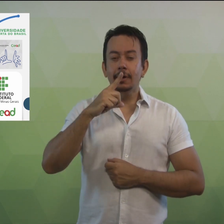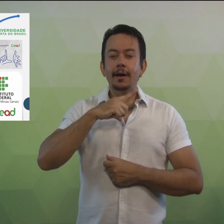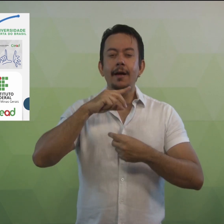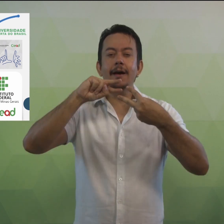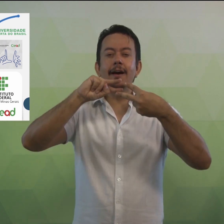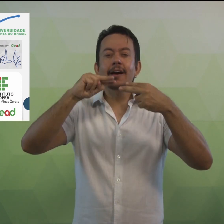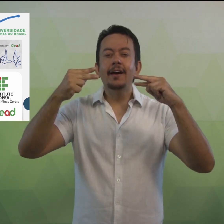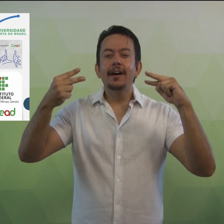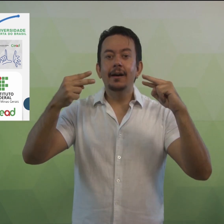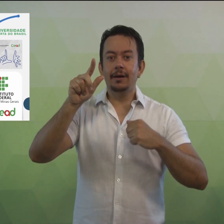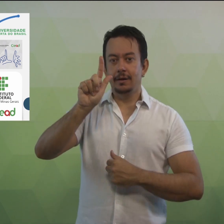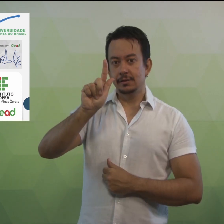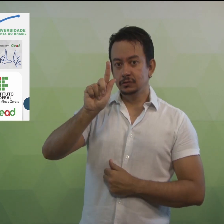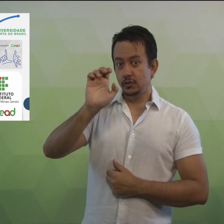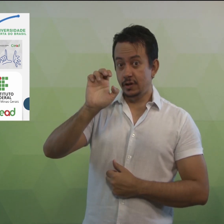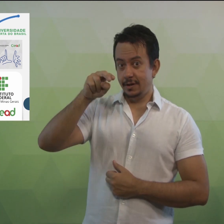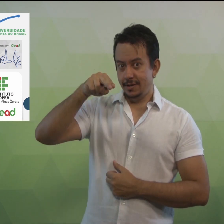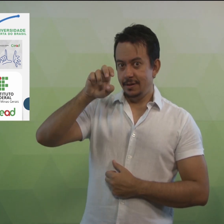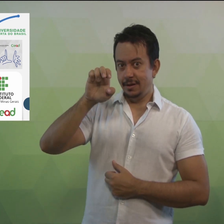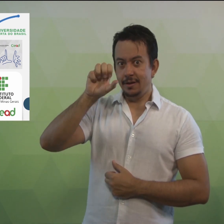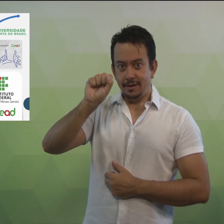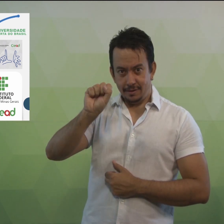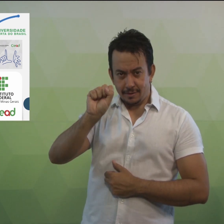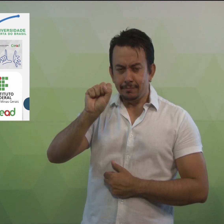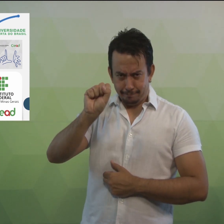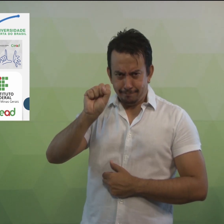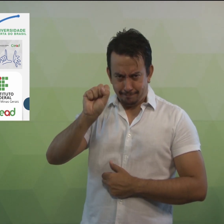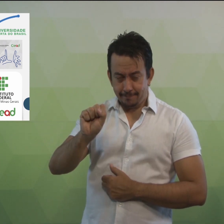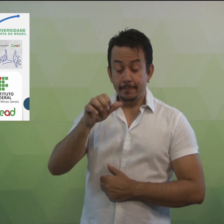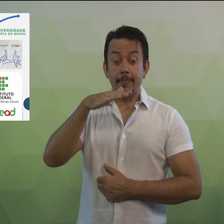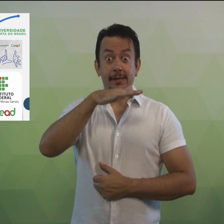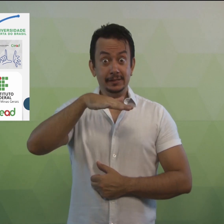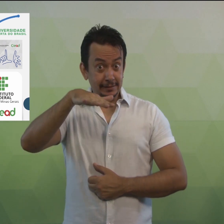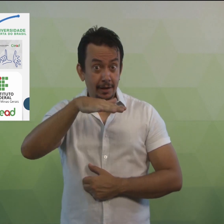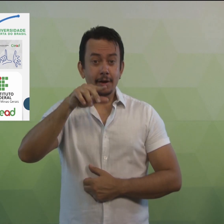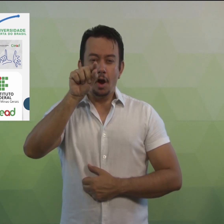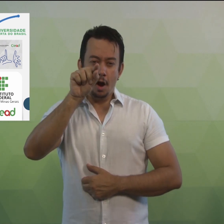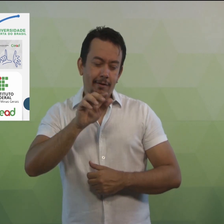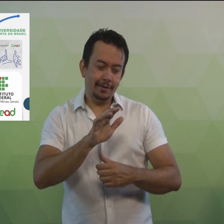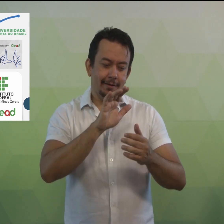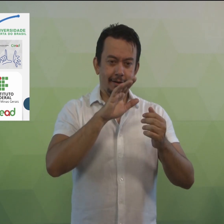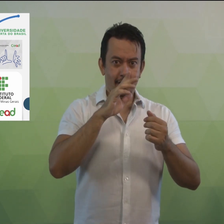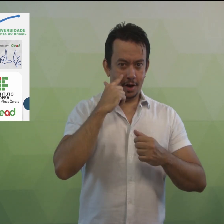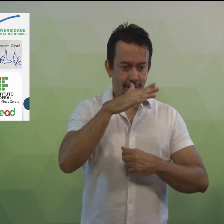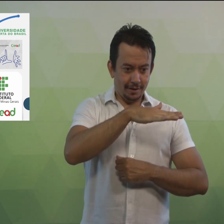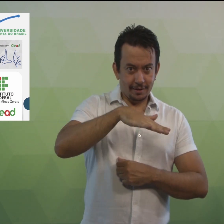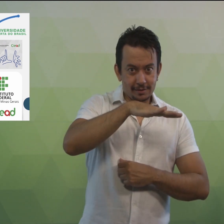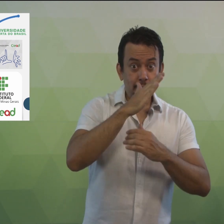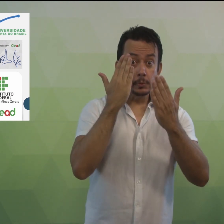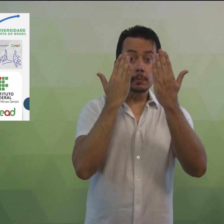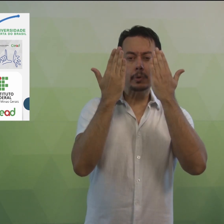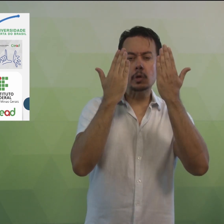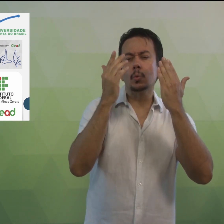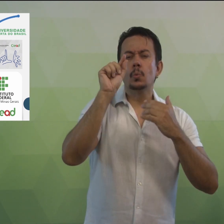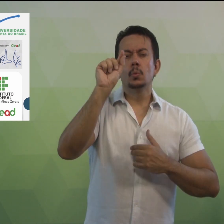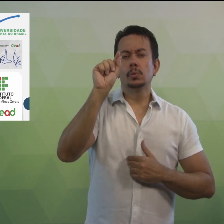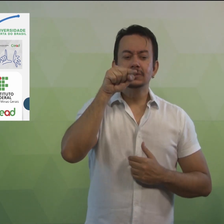Essas duas áreas que estão entrelaçadas. Então, nós trabalharemos os genes dessas duas áreas, que é a